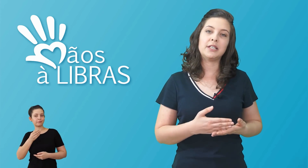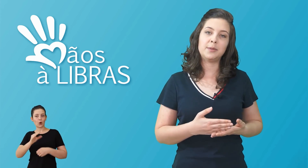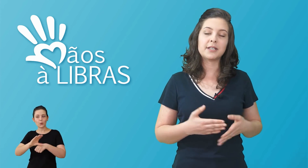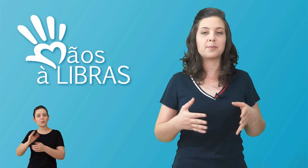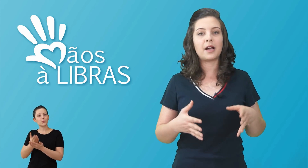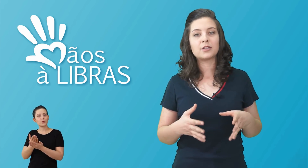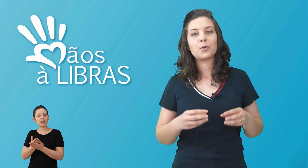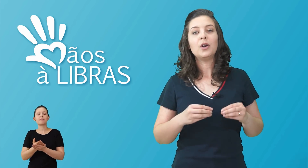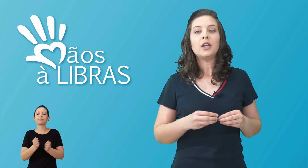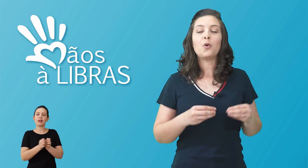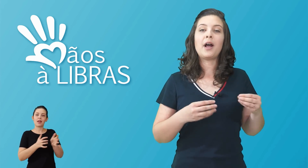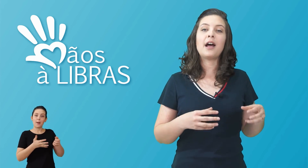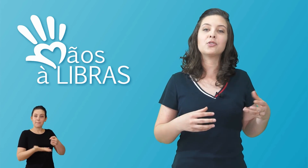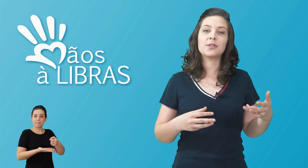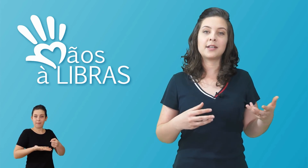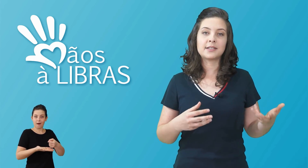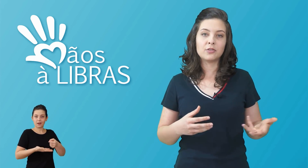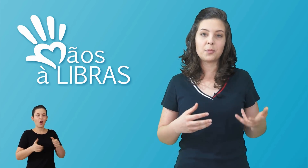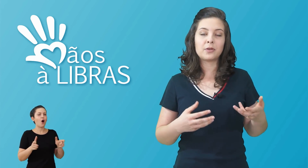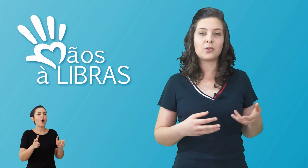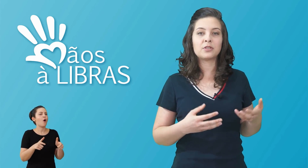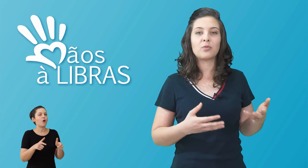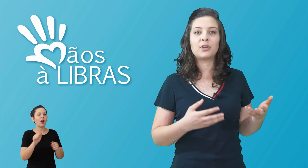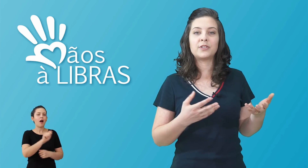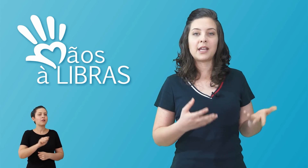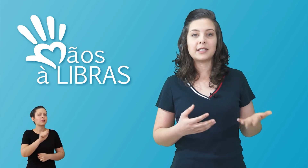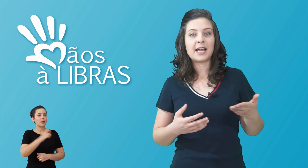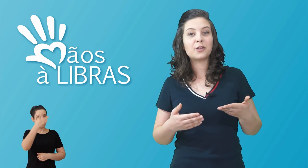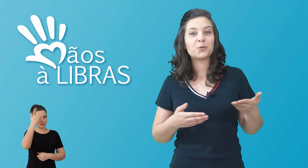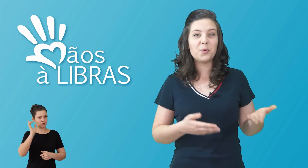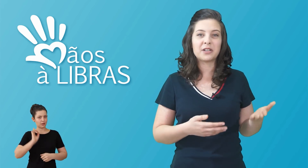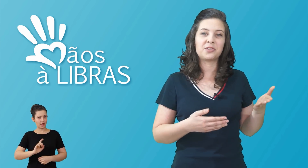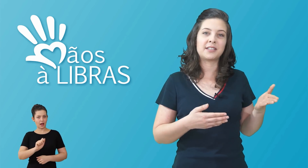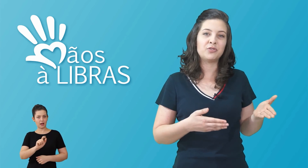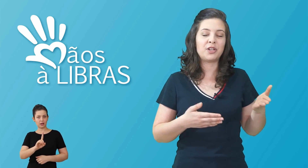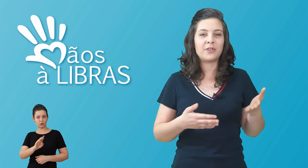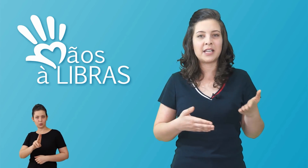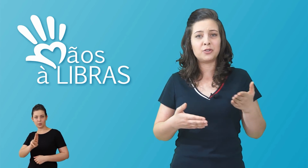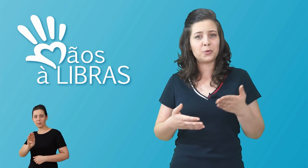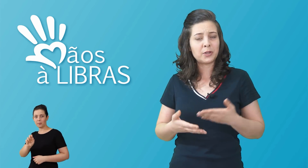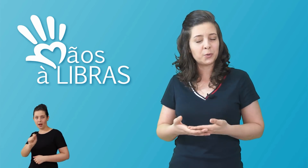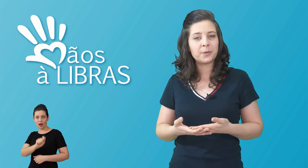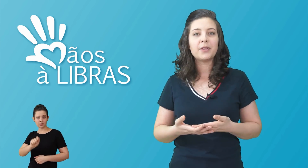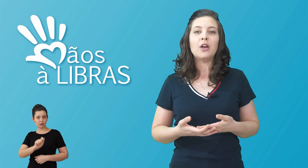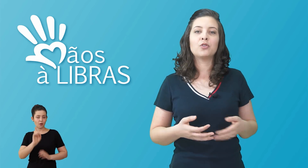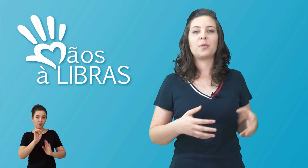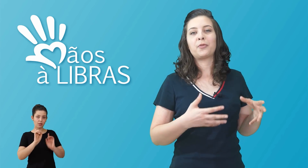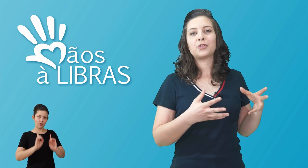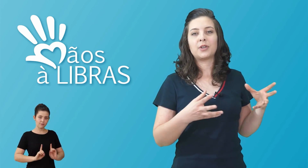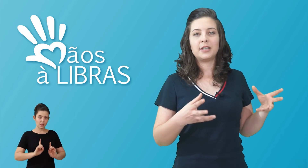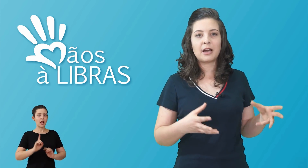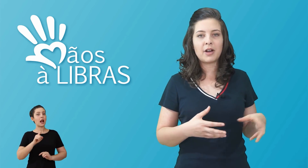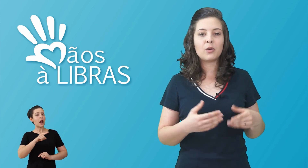de Libras básico em uma associação de pessoas com deficiência, a ADUBA, Associação de Deficientes de Ubatuba, onde